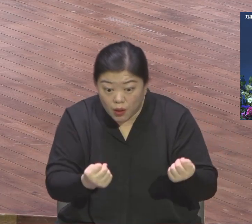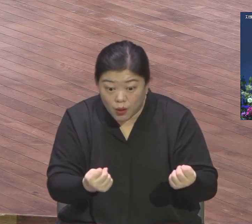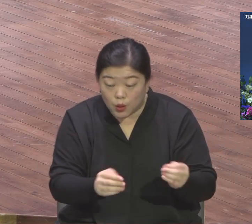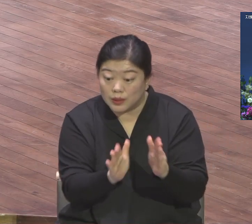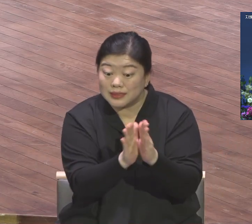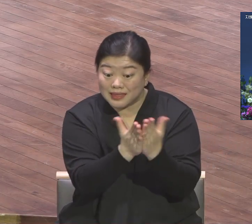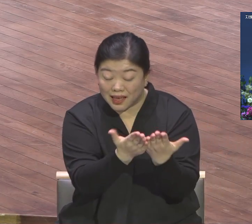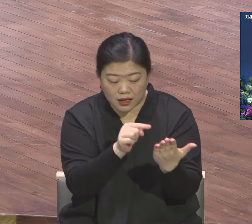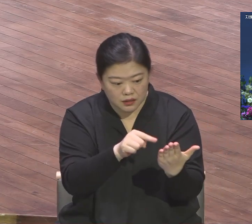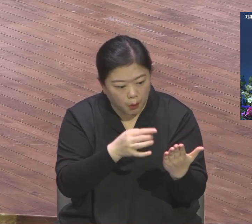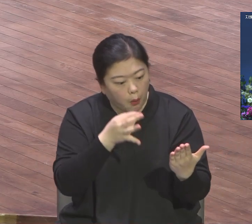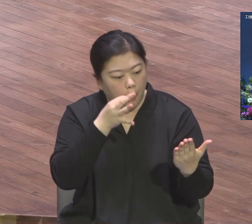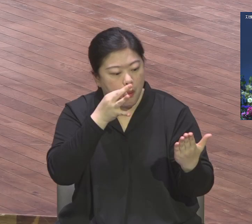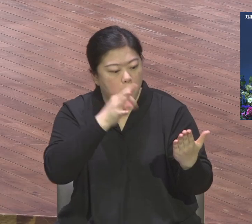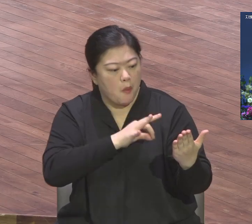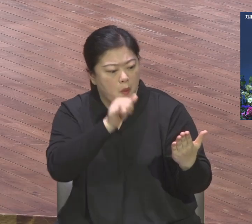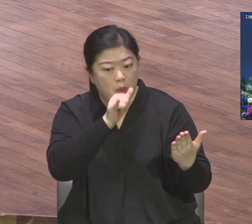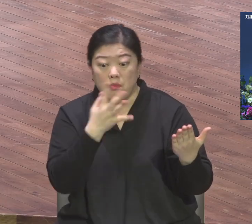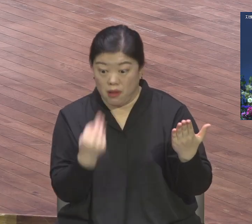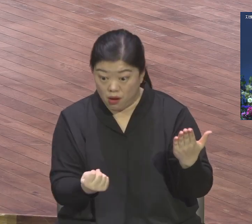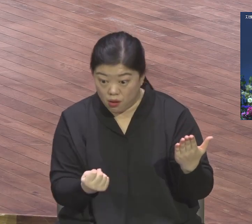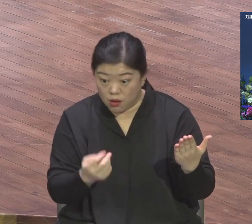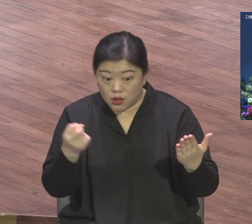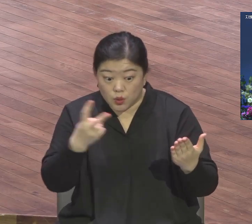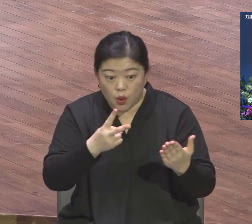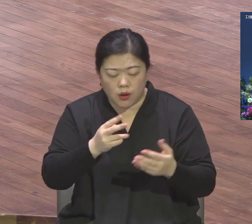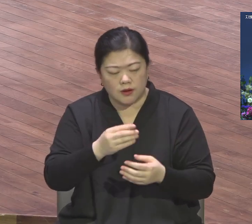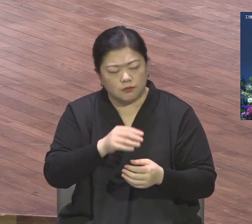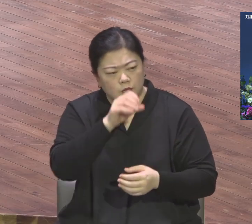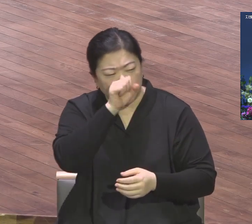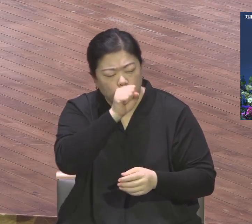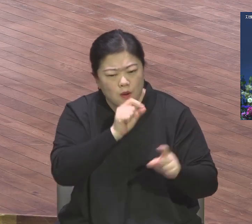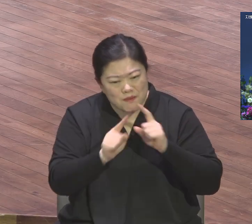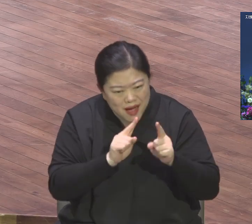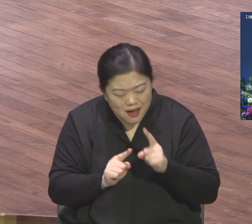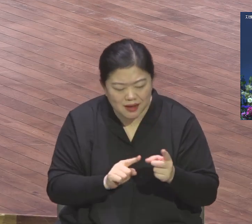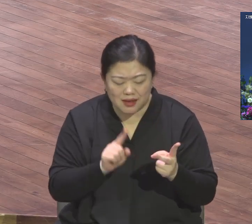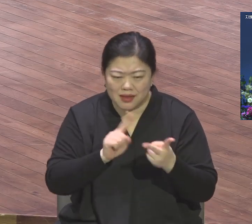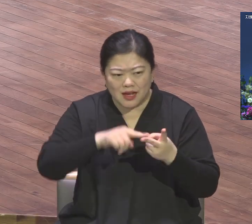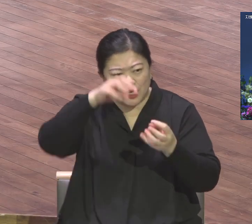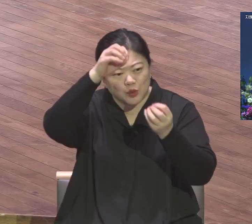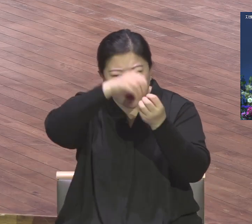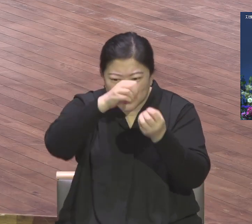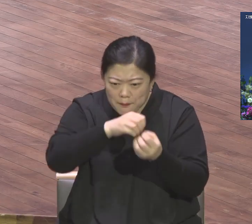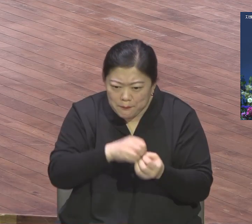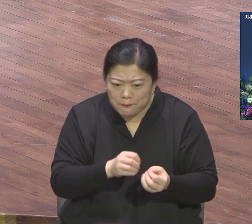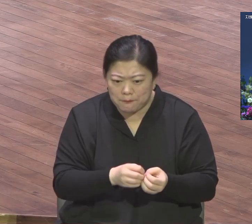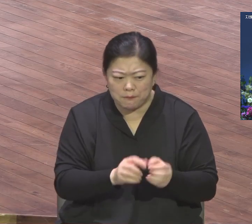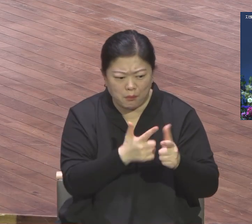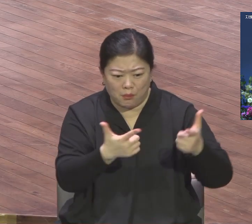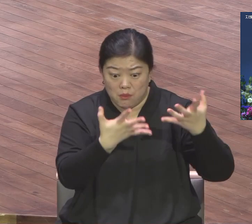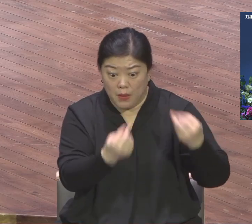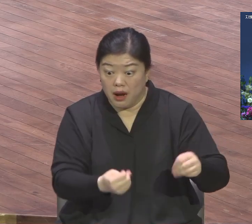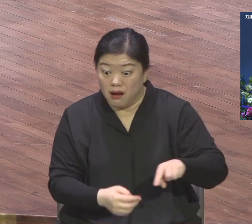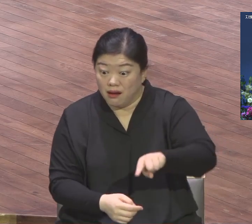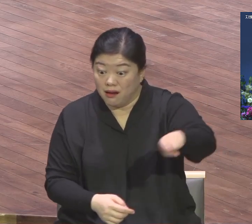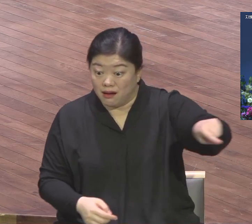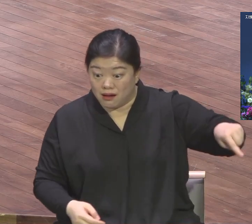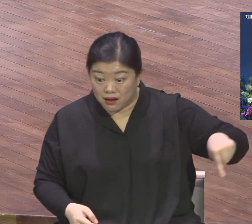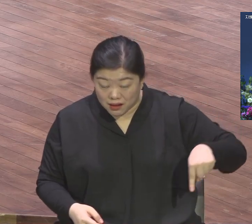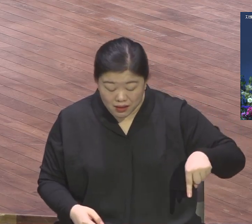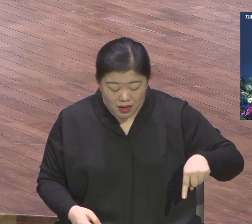있고, 대표적인 무슨 속담이나 격언, 사자성어, 뭐 아주 지혜로운 말이 있는데, 그런데